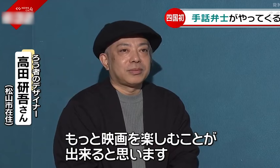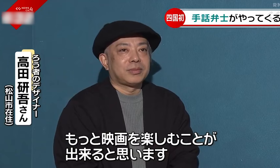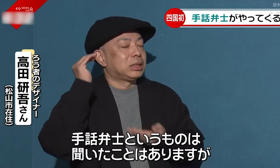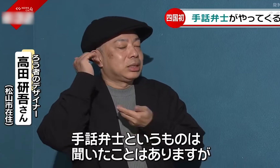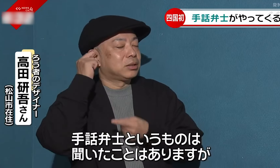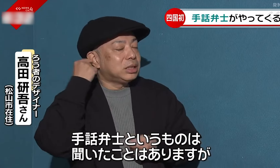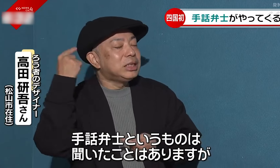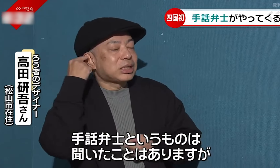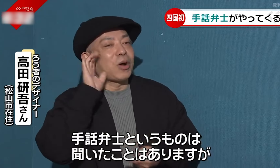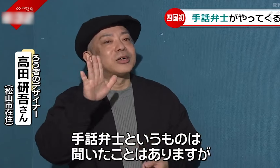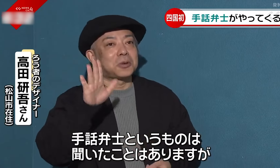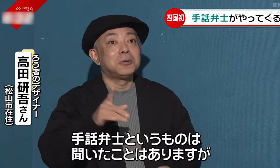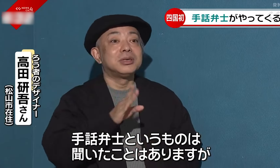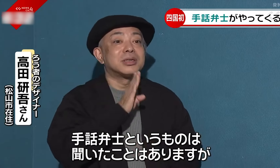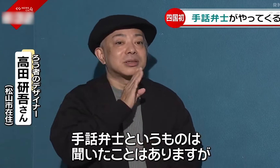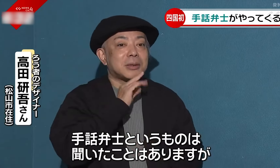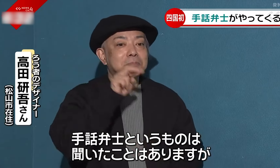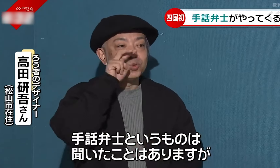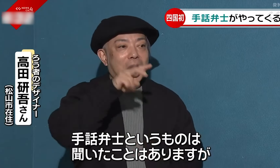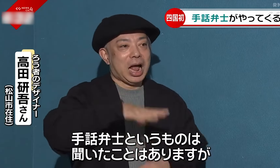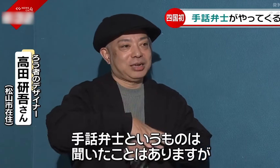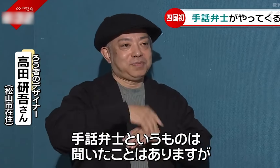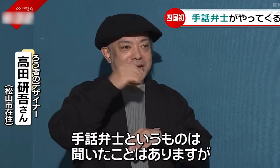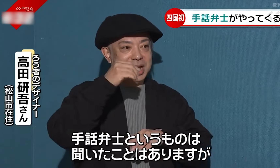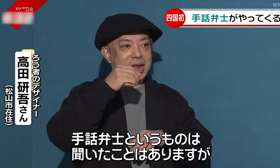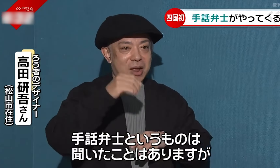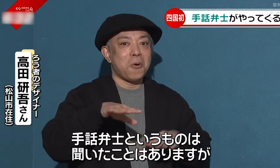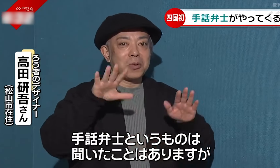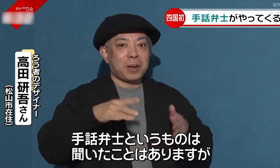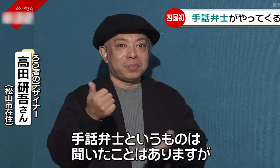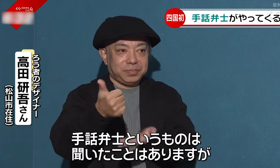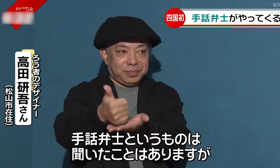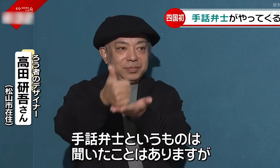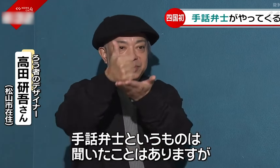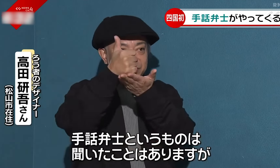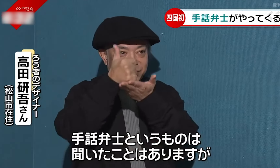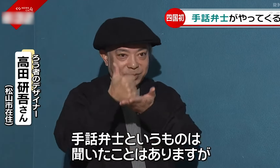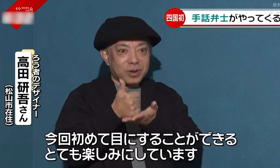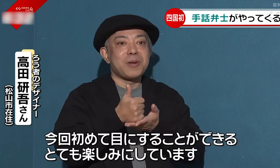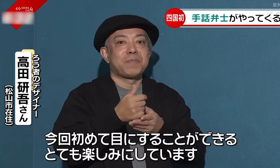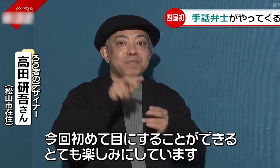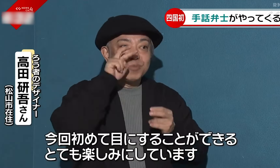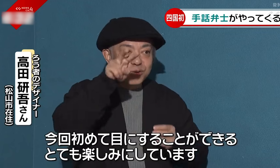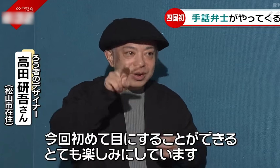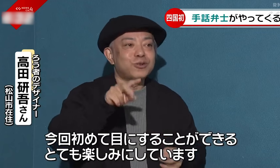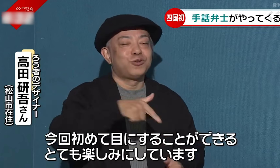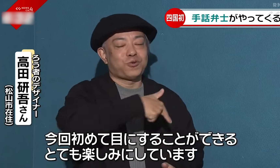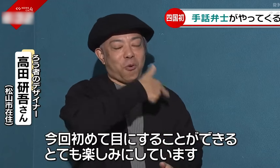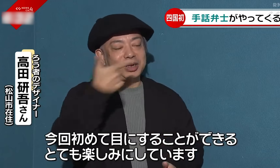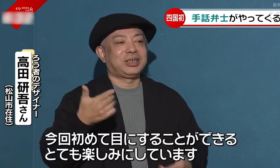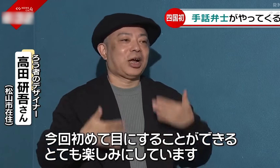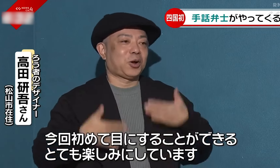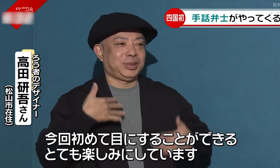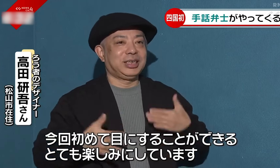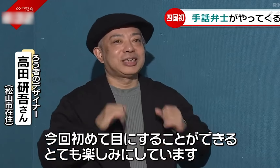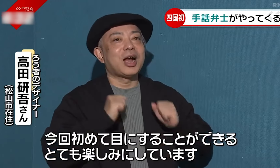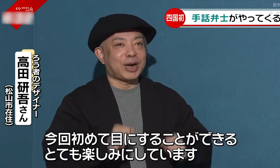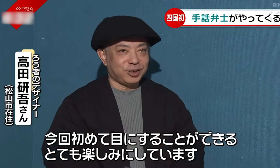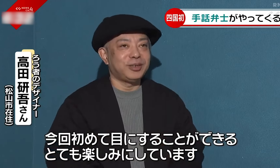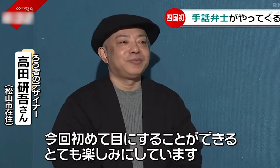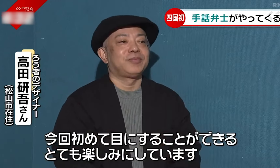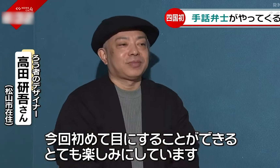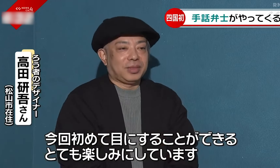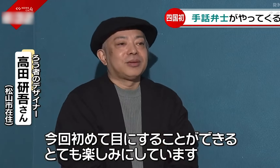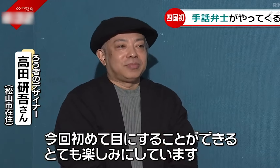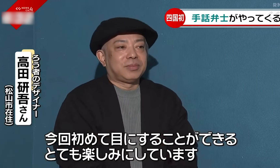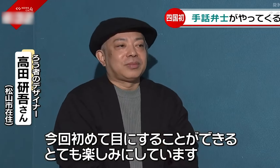。手話弁士というものは聞いたことがあるんですが、今回初めて目にすることができ